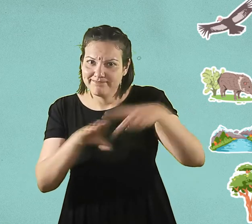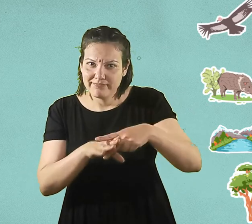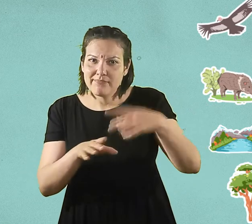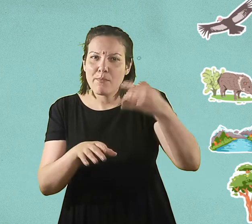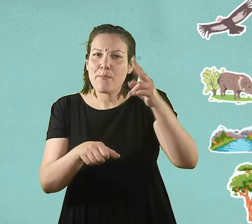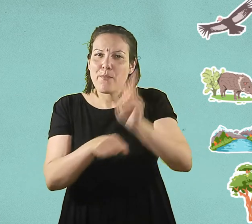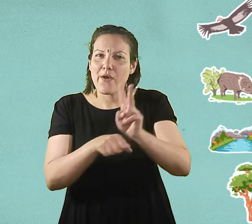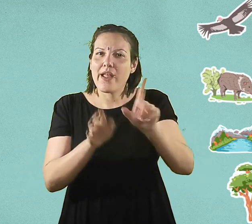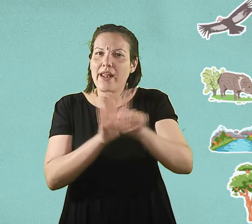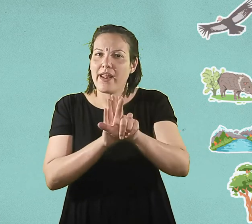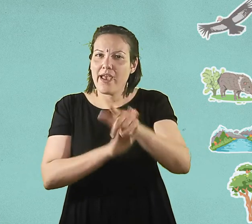legal.